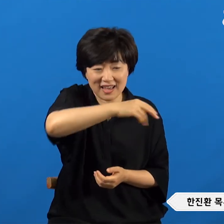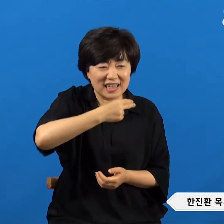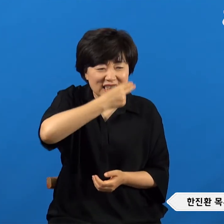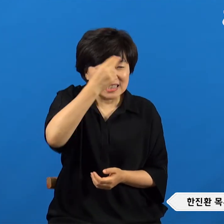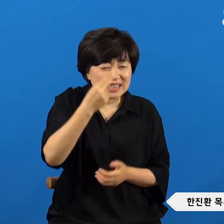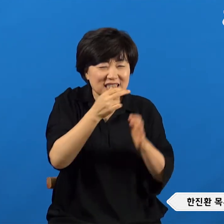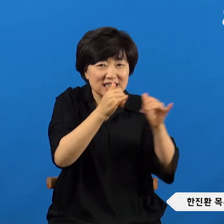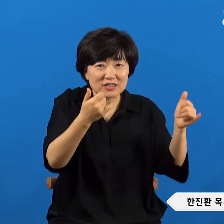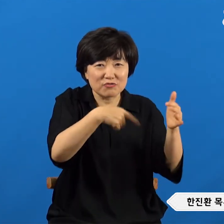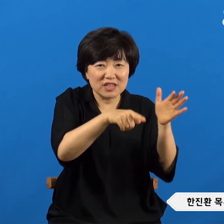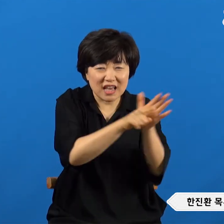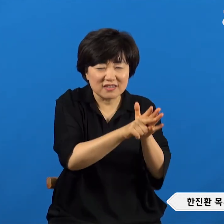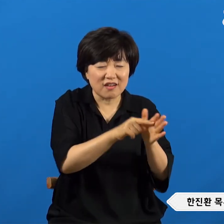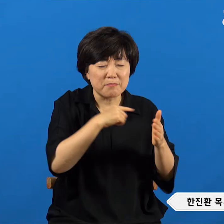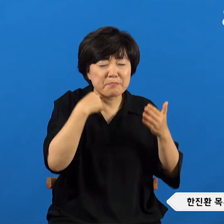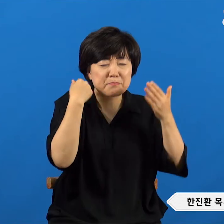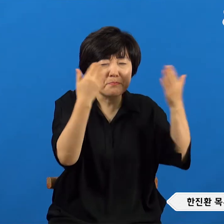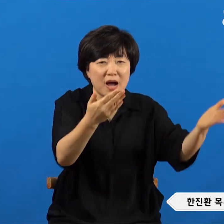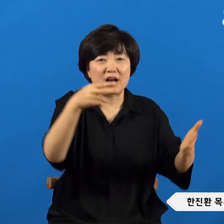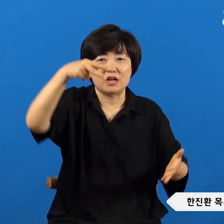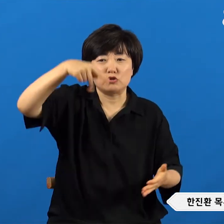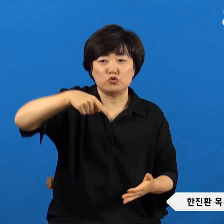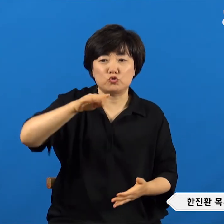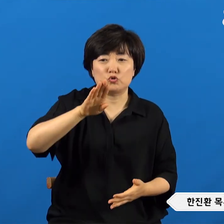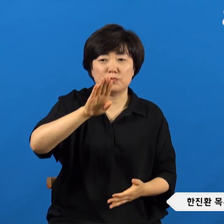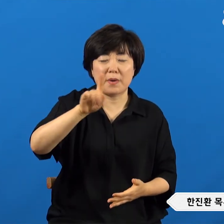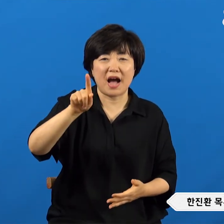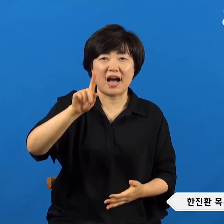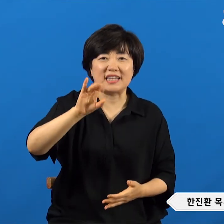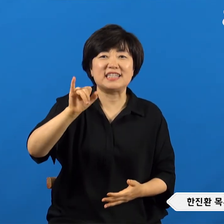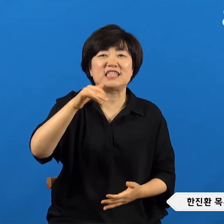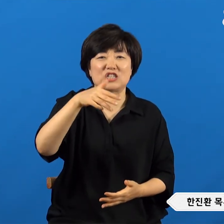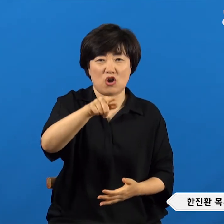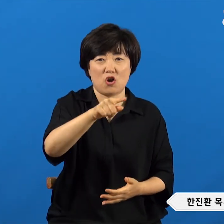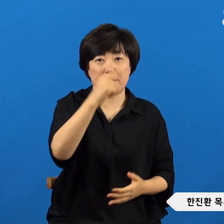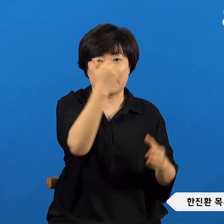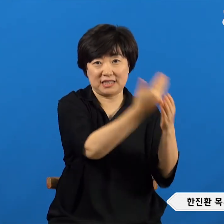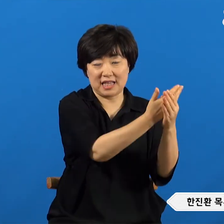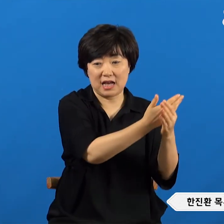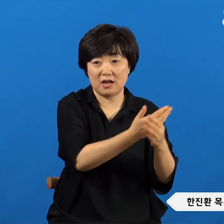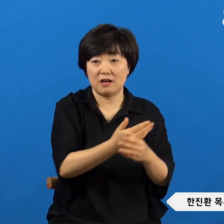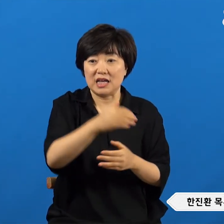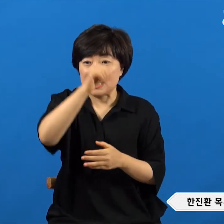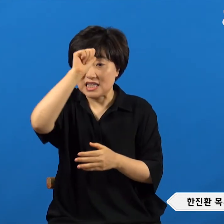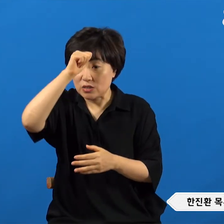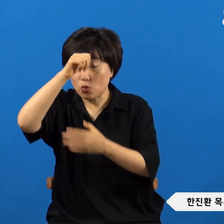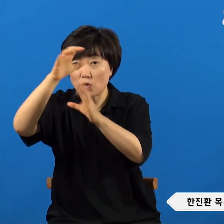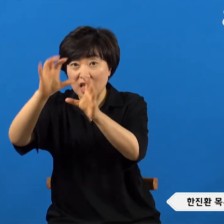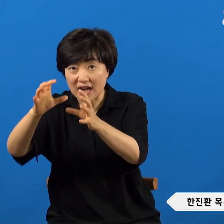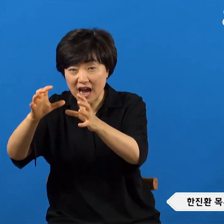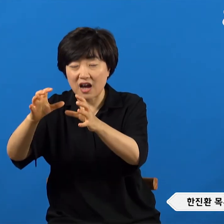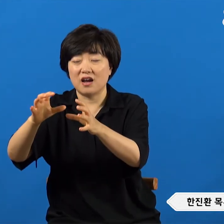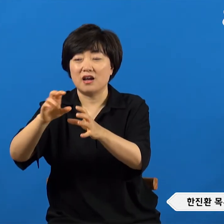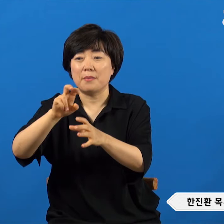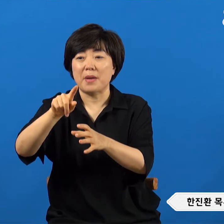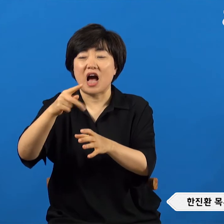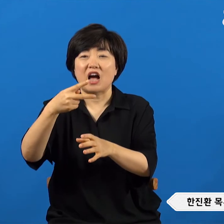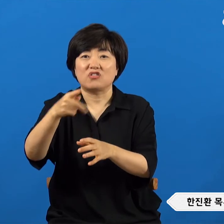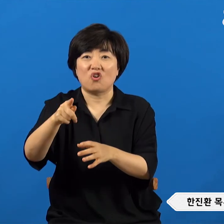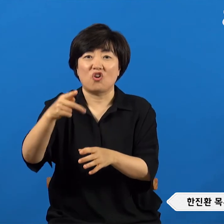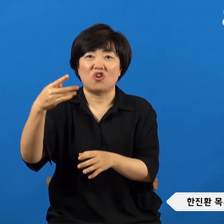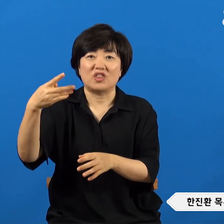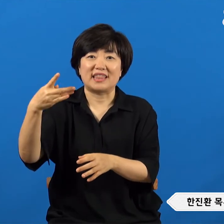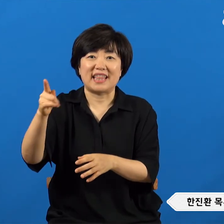바쳤던 슈바이처 박사나 인도 빈민들을 위해서 살았던 마더 테레사, 그런 사람들 전기를